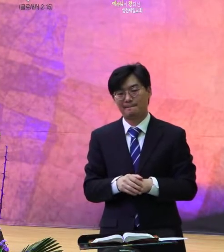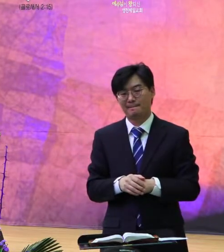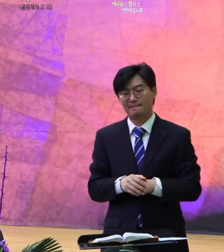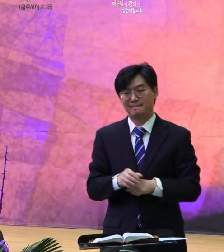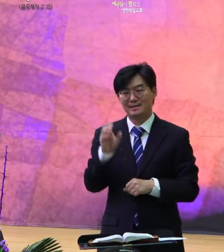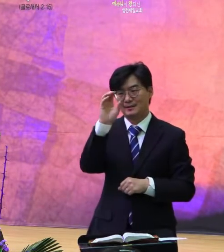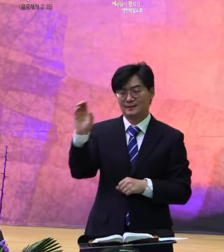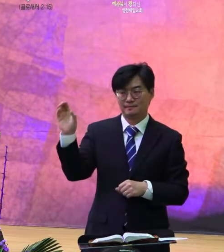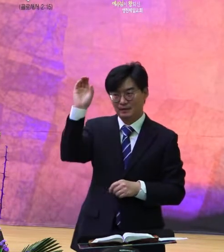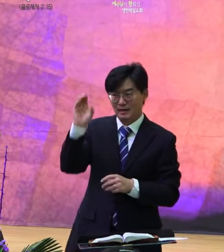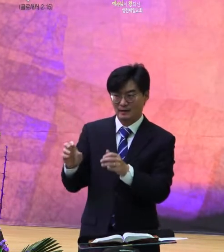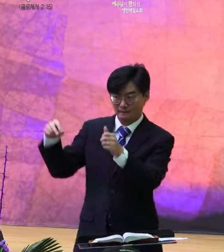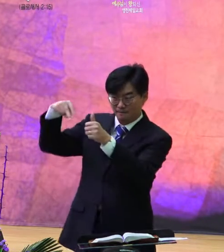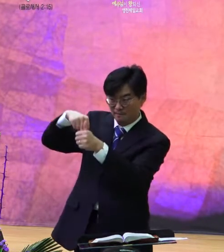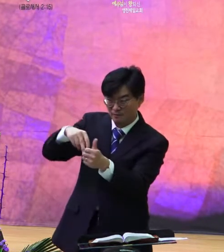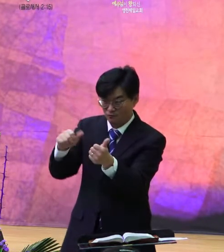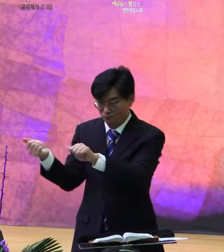십자가에 죽으실 왕,